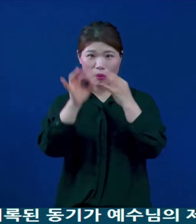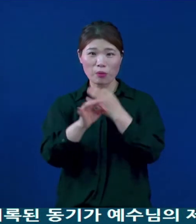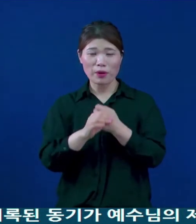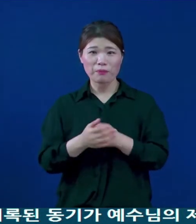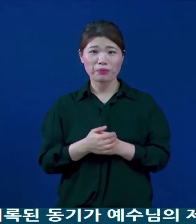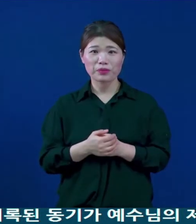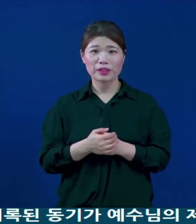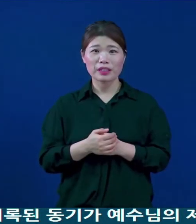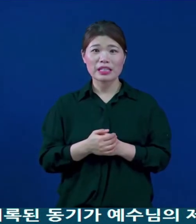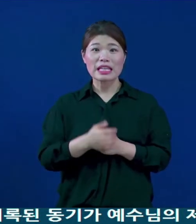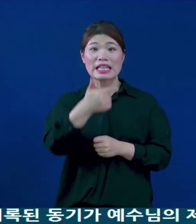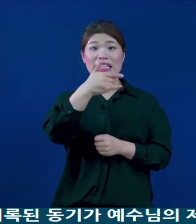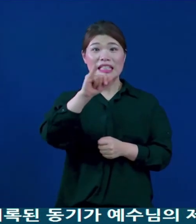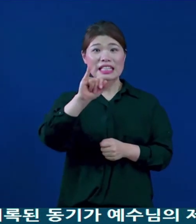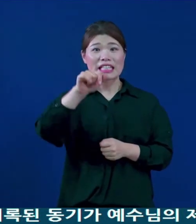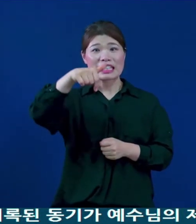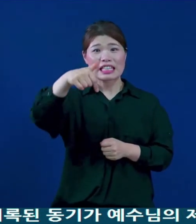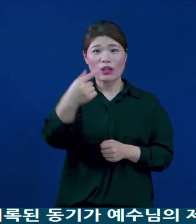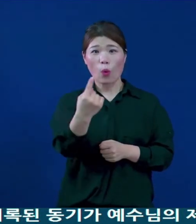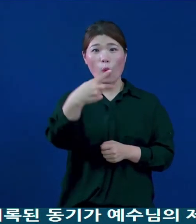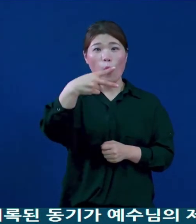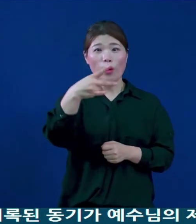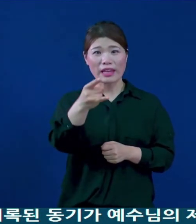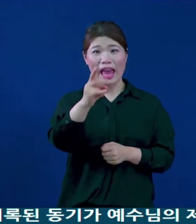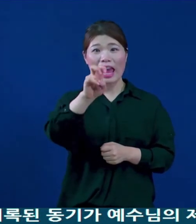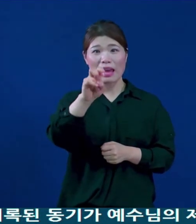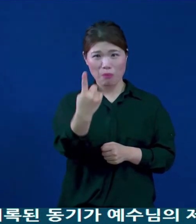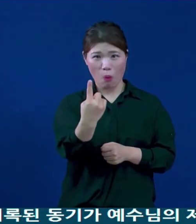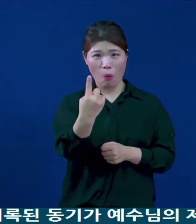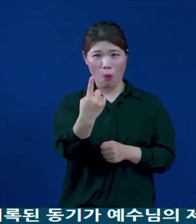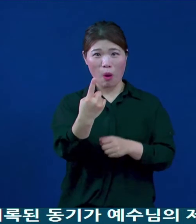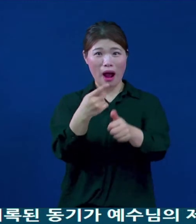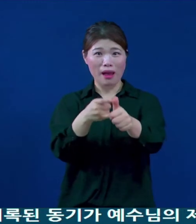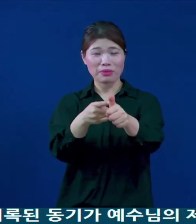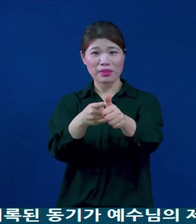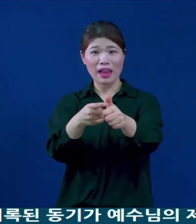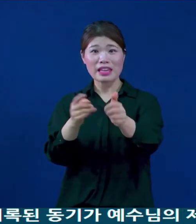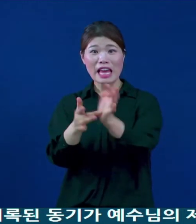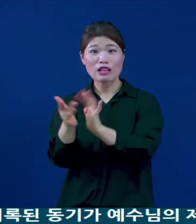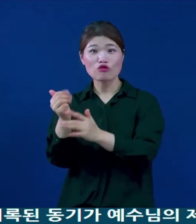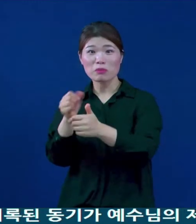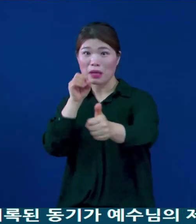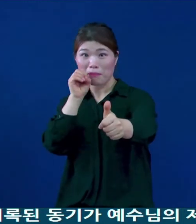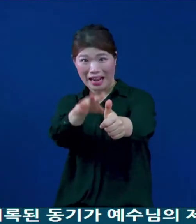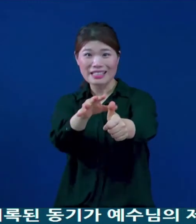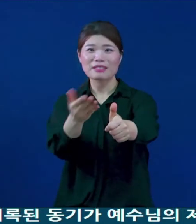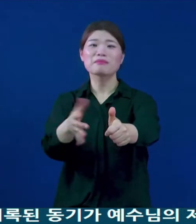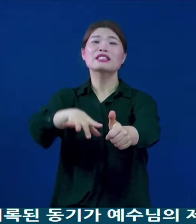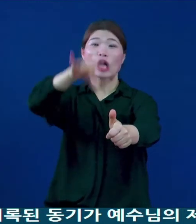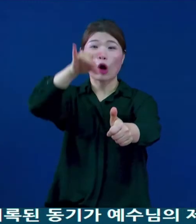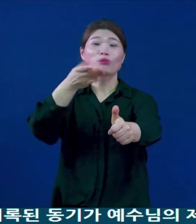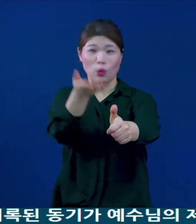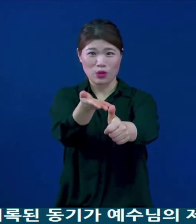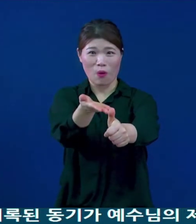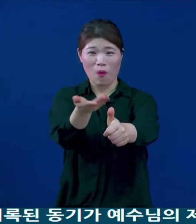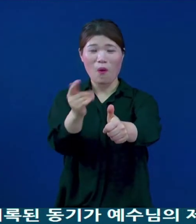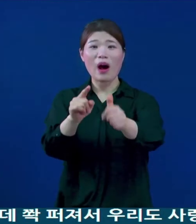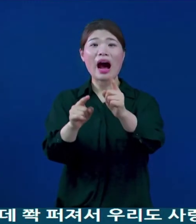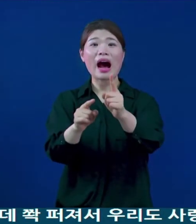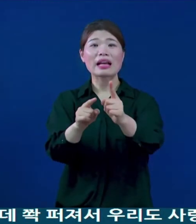예수님이 하나님이 이 세상을 이처럼 사랑하사, 누구에게? 니고데모에게 처음 준 거예요. 니고데모 한